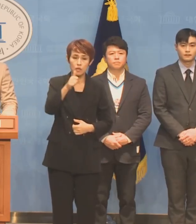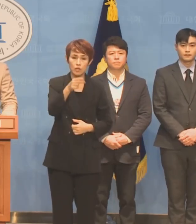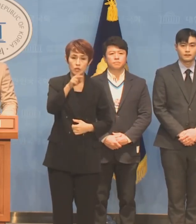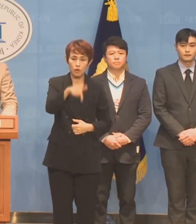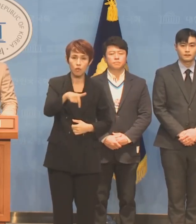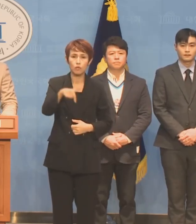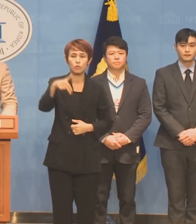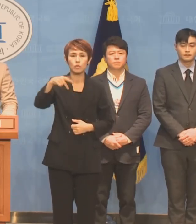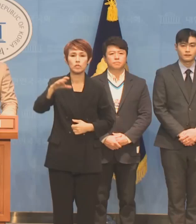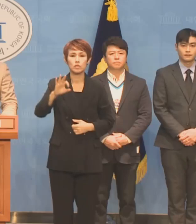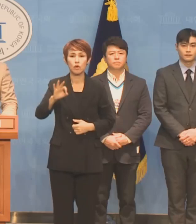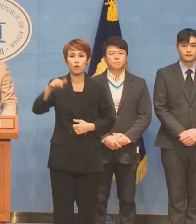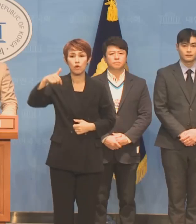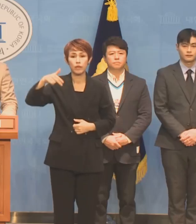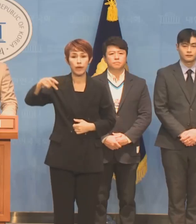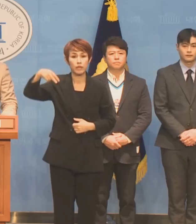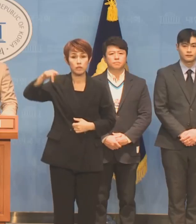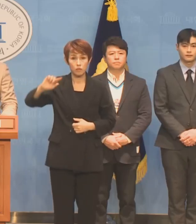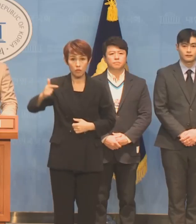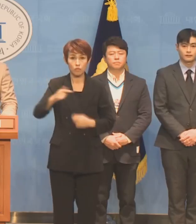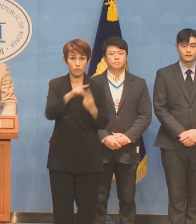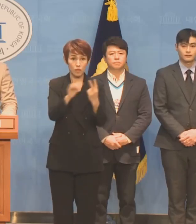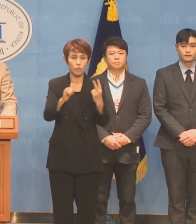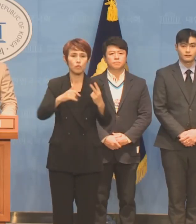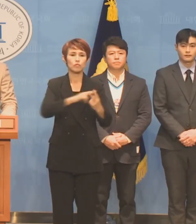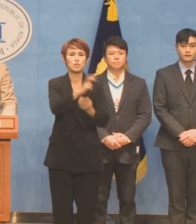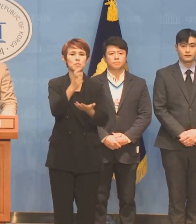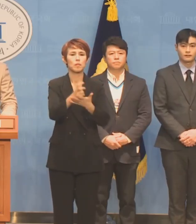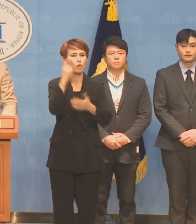모임인 우리법 연구회 회원입니다.